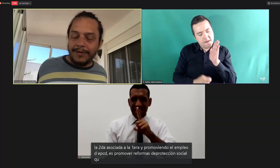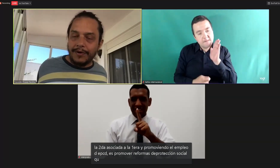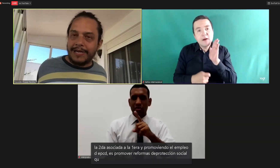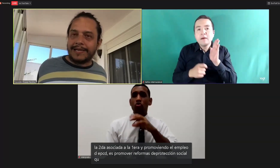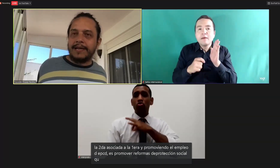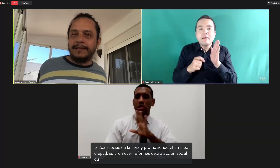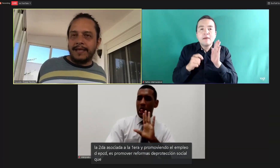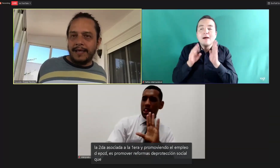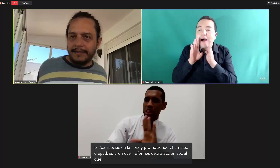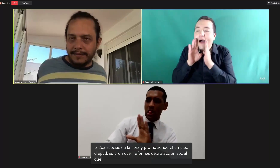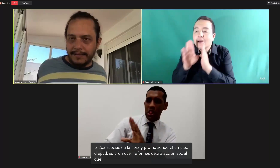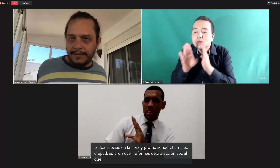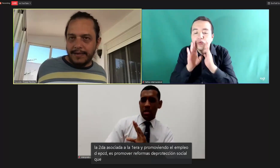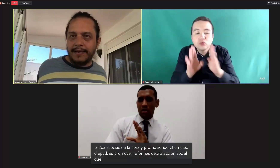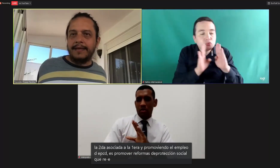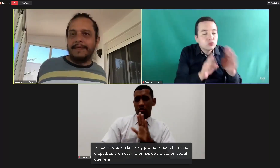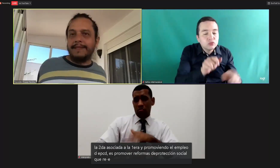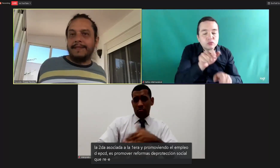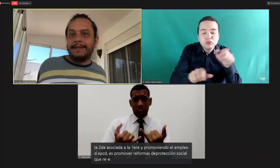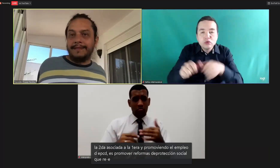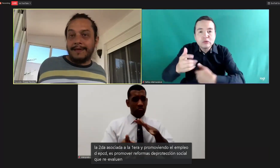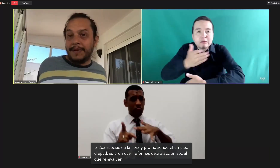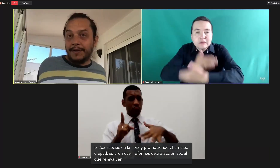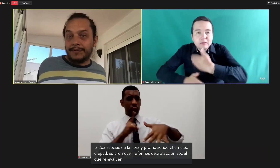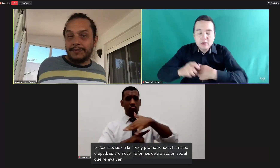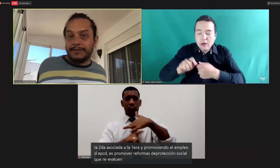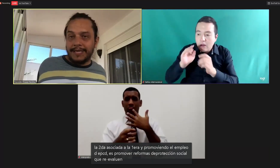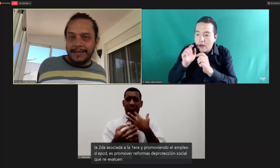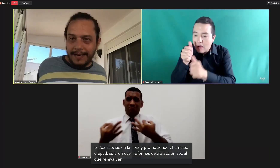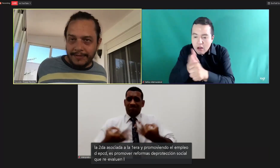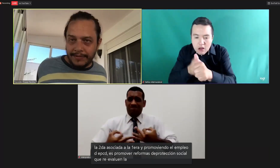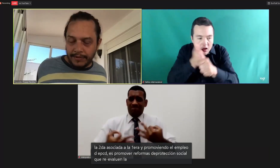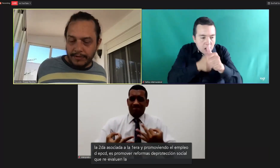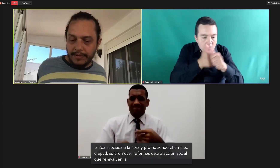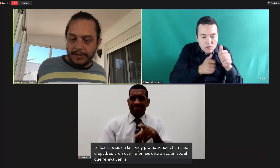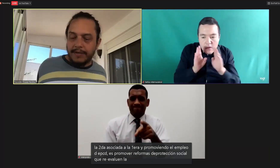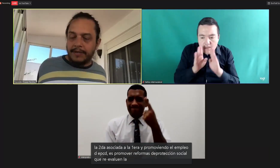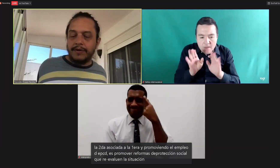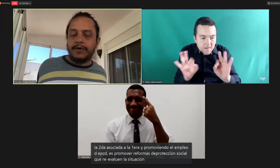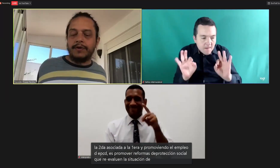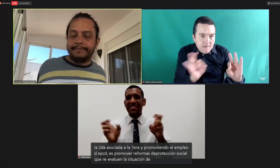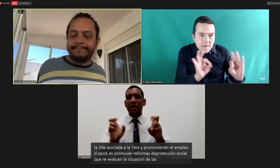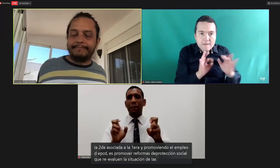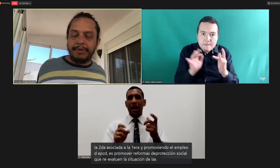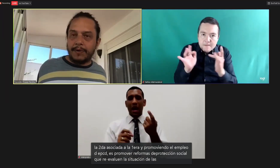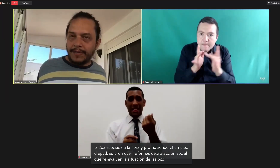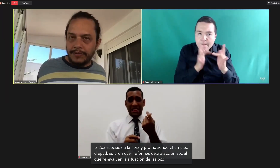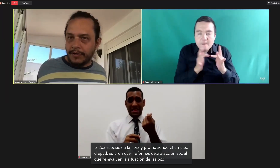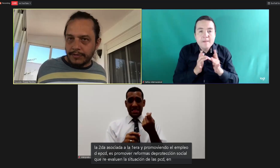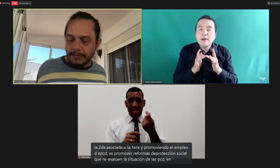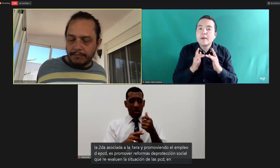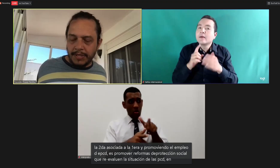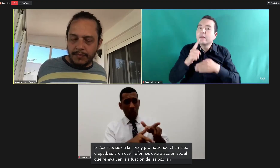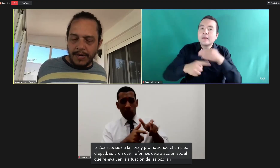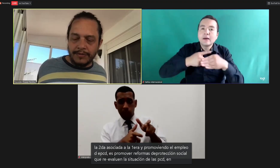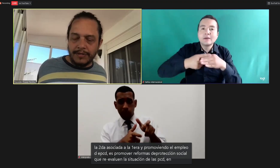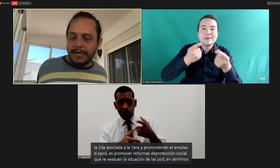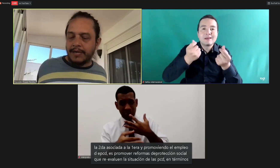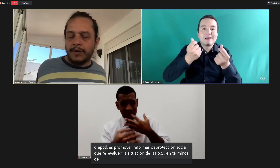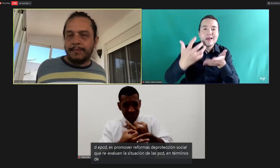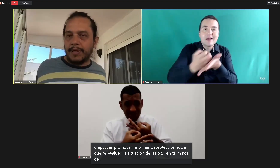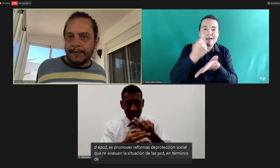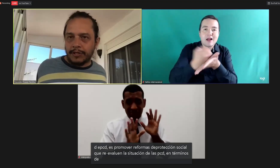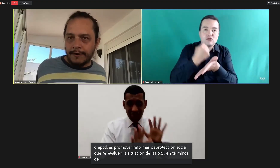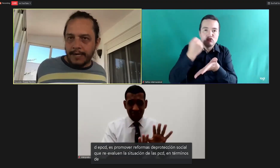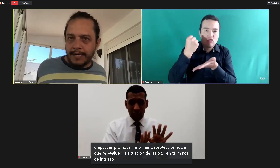de acuerdo con la realidad en términos de ingreso, y no con prejuicios vinculados